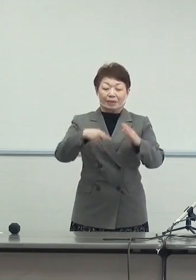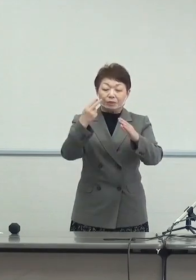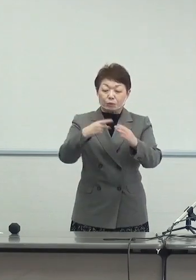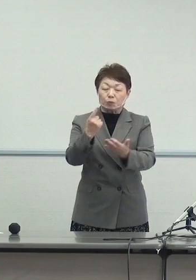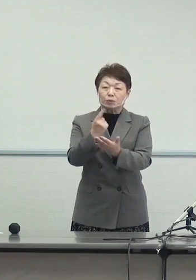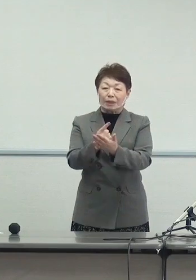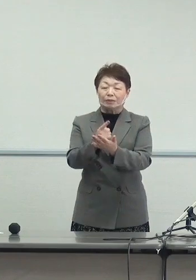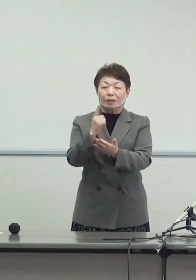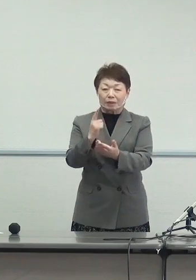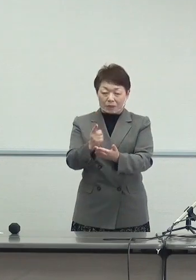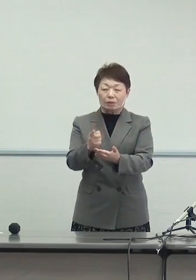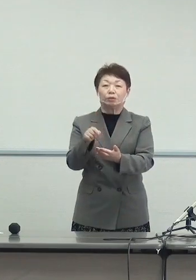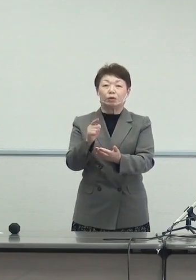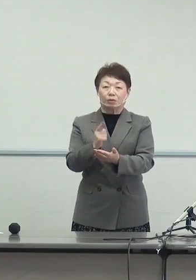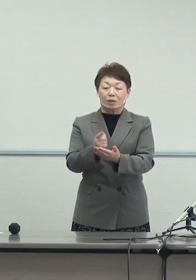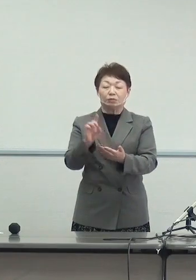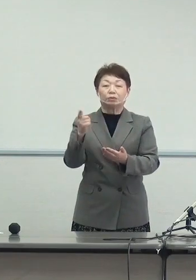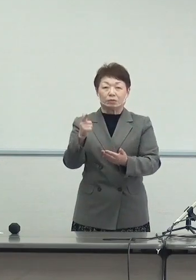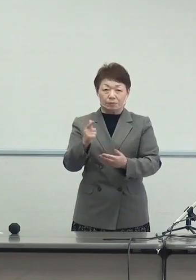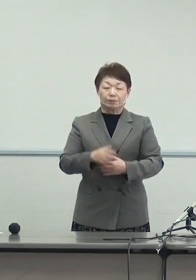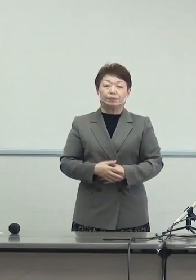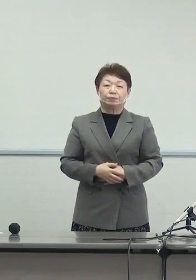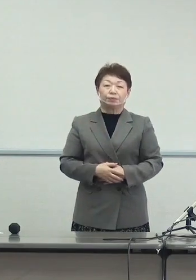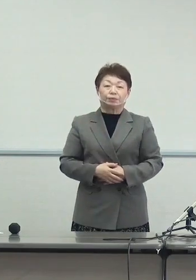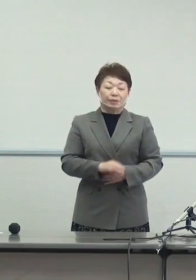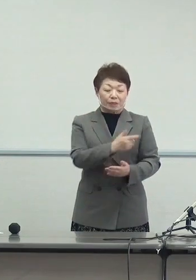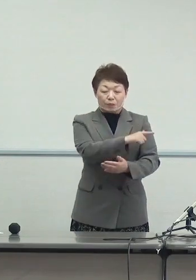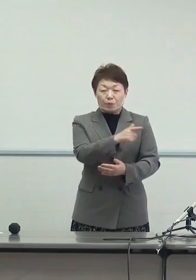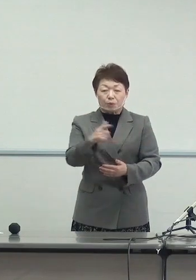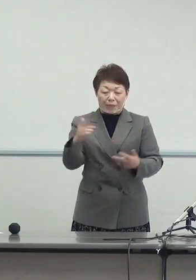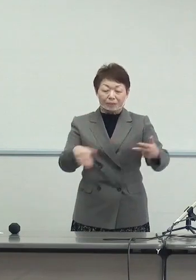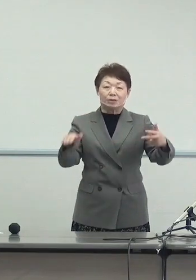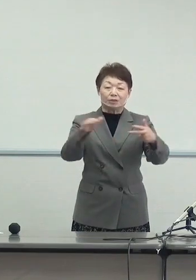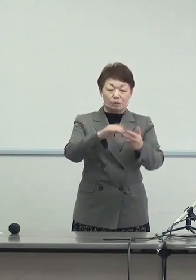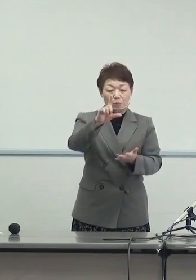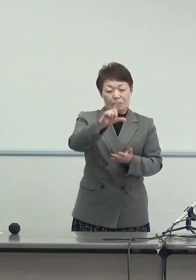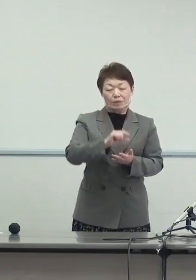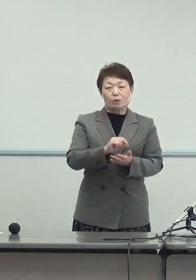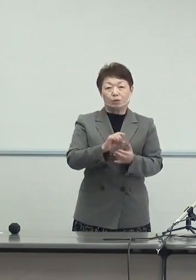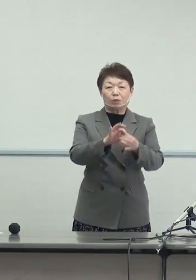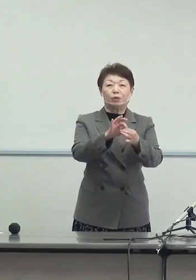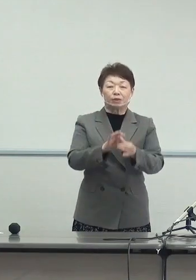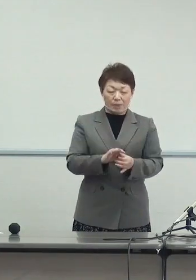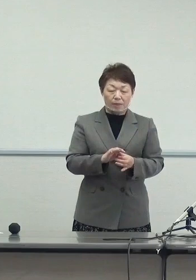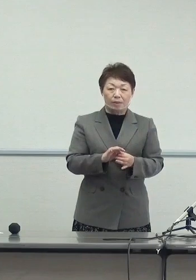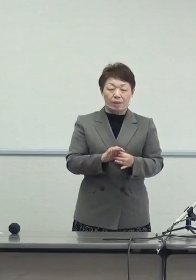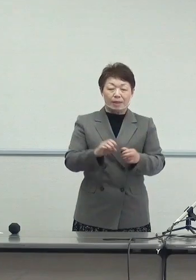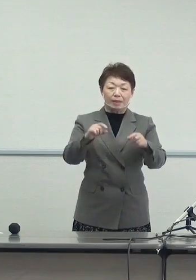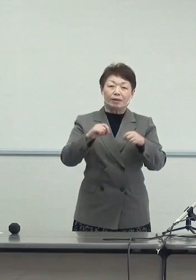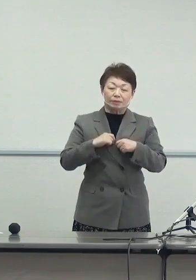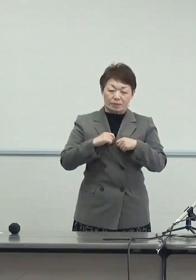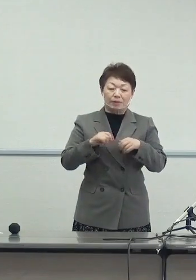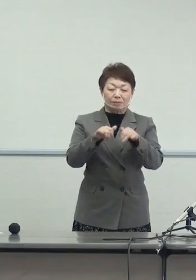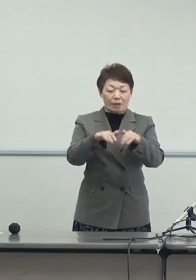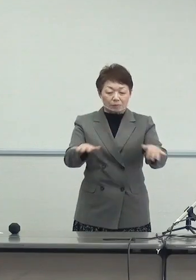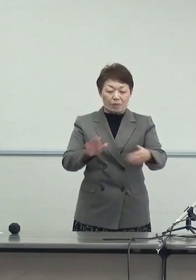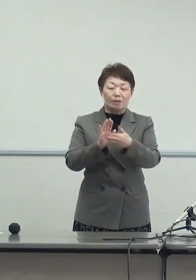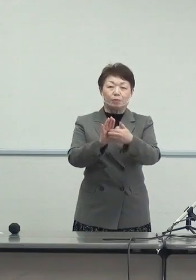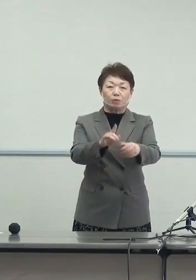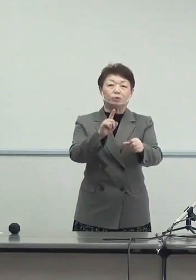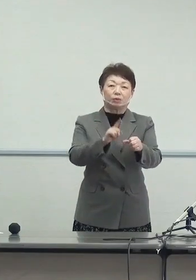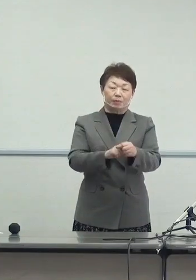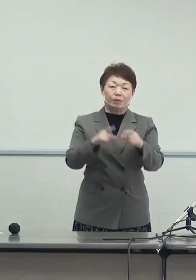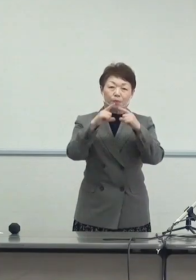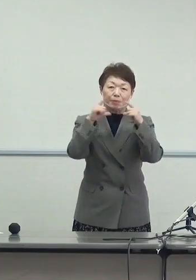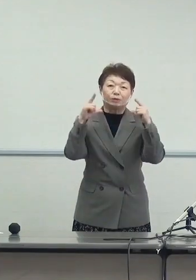だけとかいうことではなくてですね、あらゆる施設の利用において感染拡大防止のためのマス